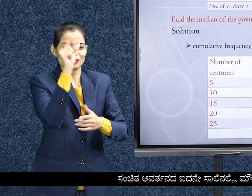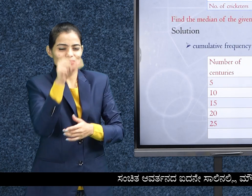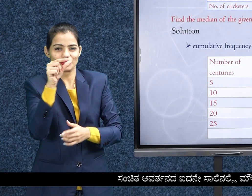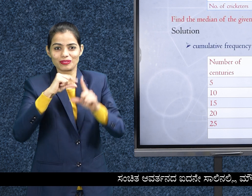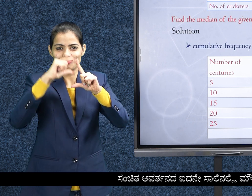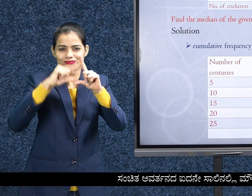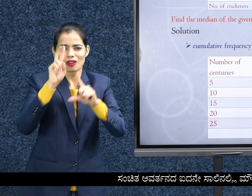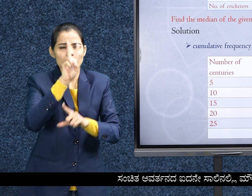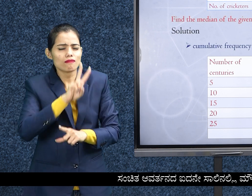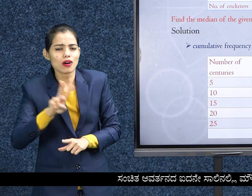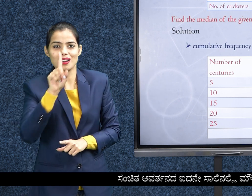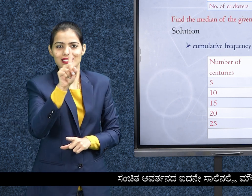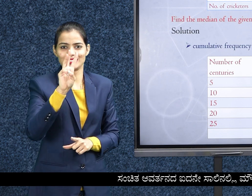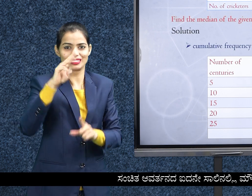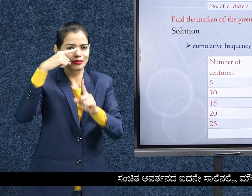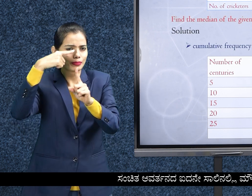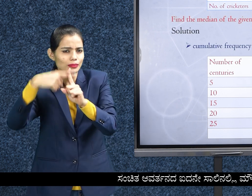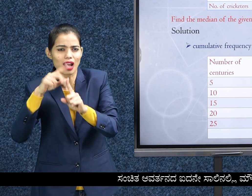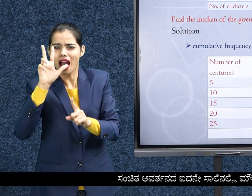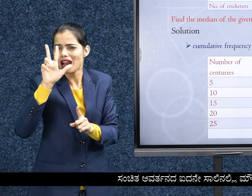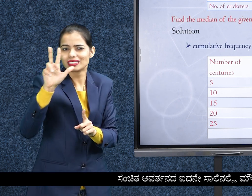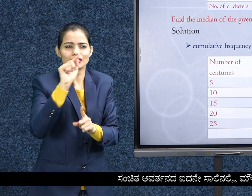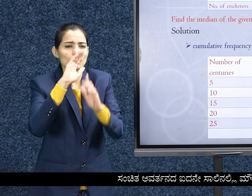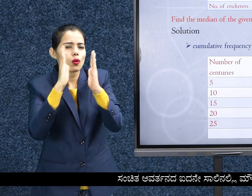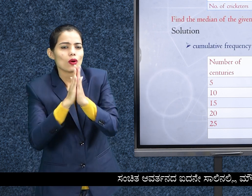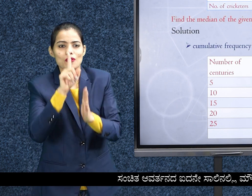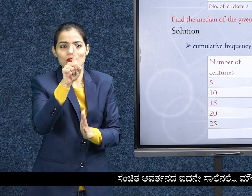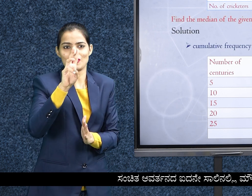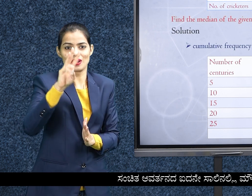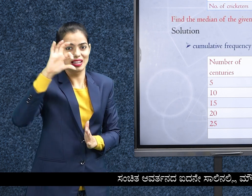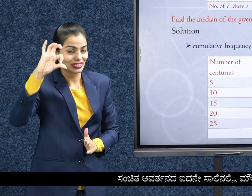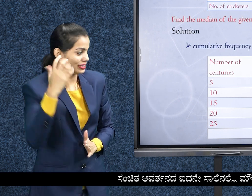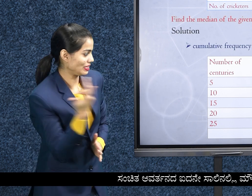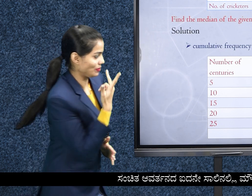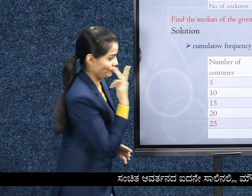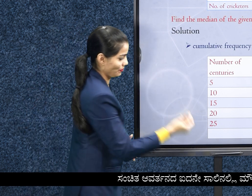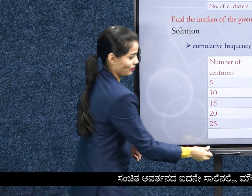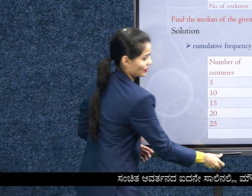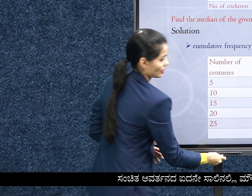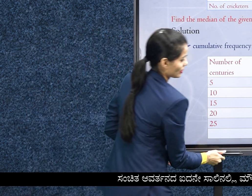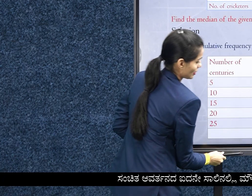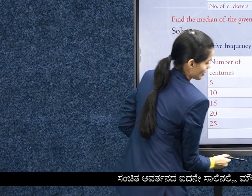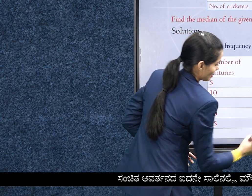ಸಂಚಿತ ಆವರ್ತನದ 5ನೇ ಸಾಲಿನಲ್ಲಿ ಮೌಲ್ಯವು 131 8 139 ಆಗಿದೆ.